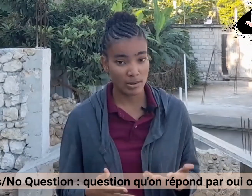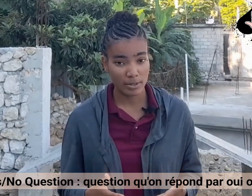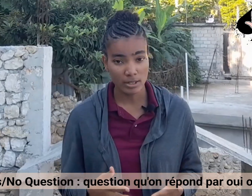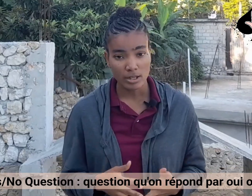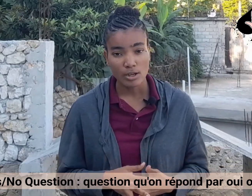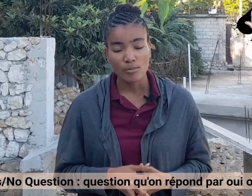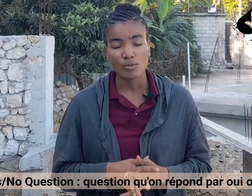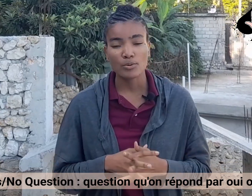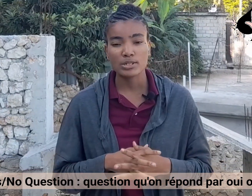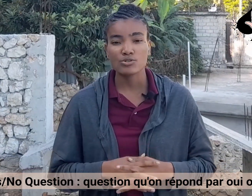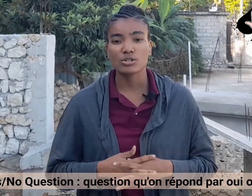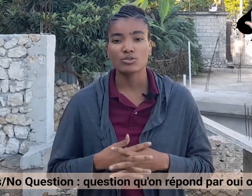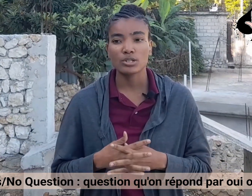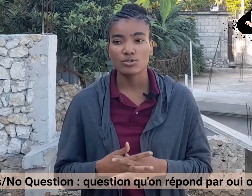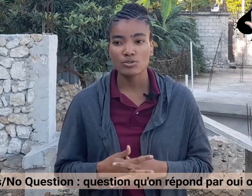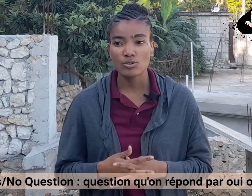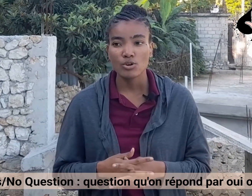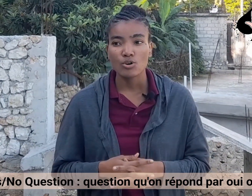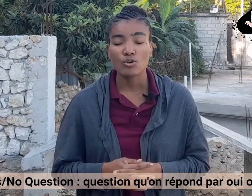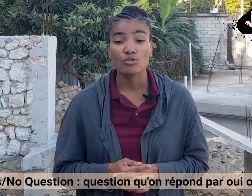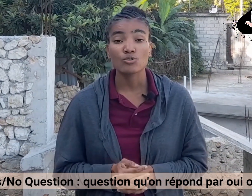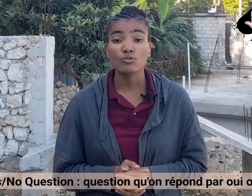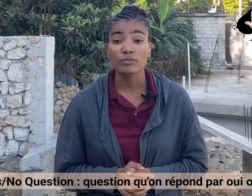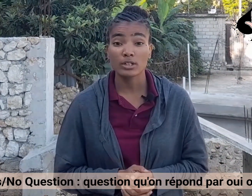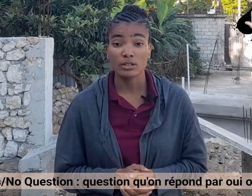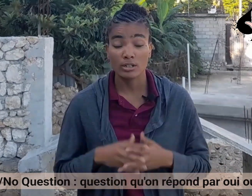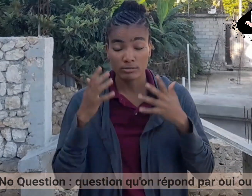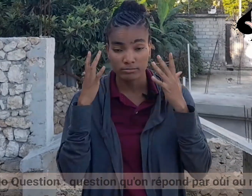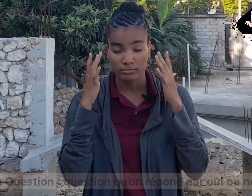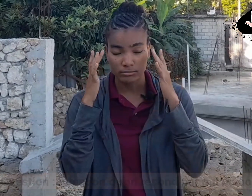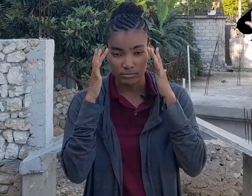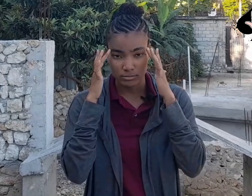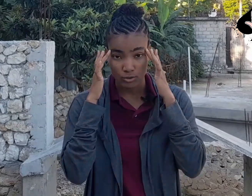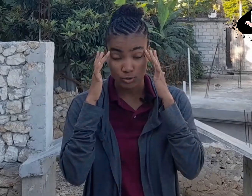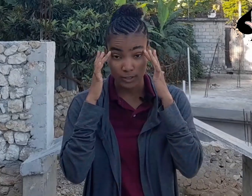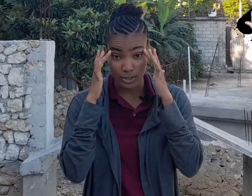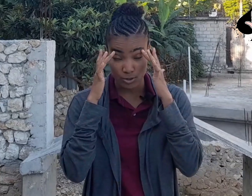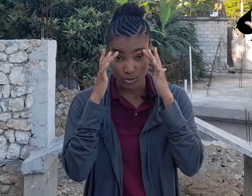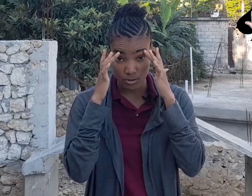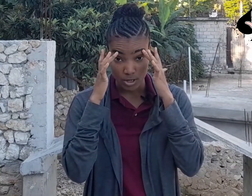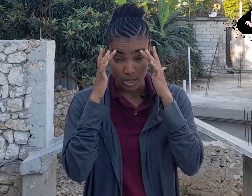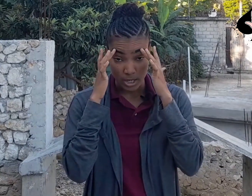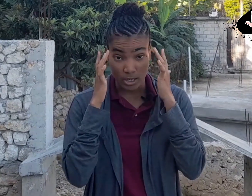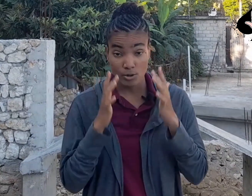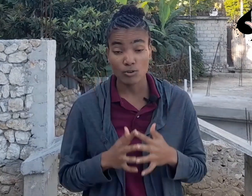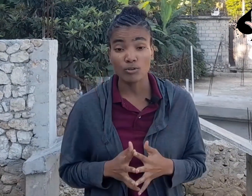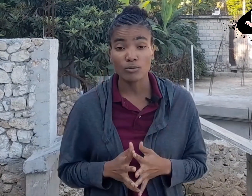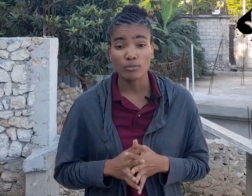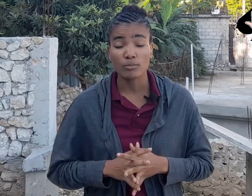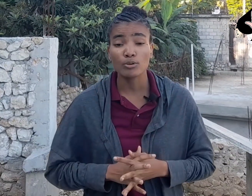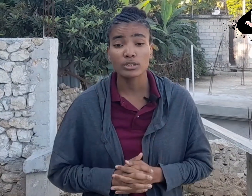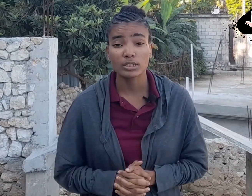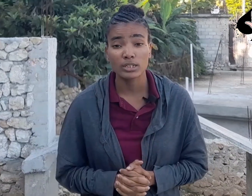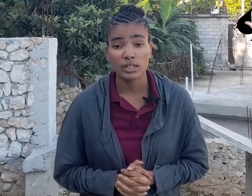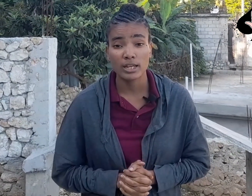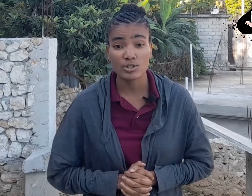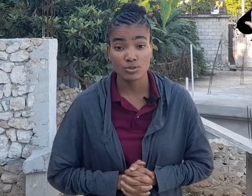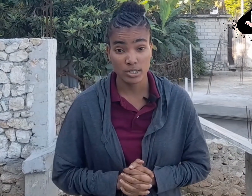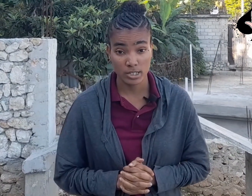rappel, pour poser ce genre de question, on ouvre les yeux et on monte les sourcils, comme